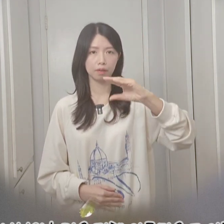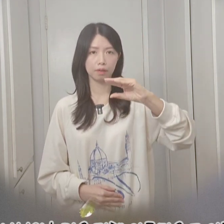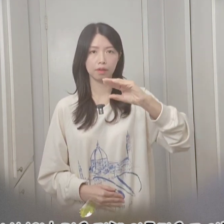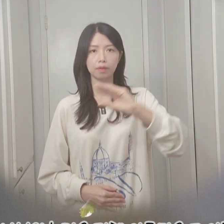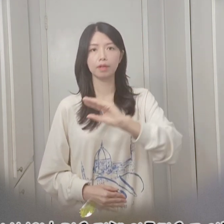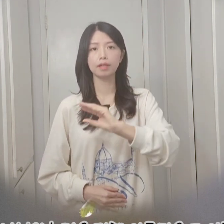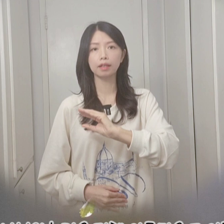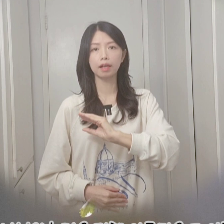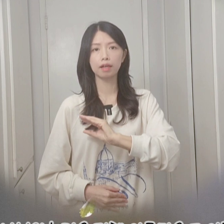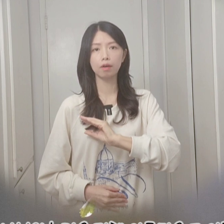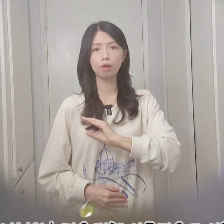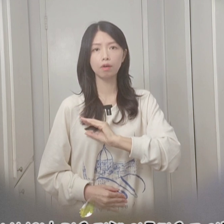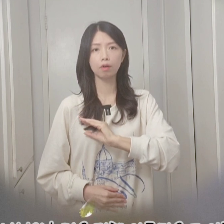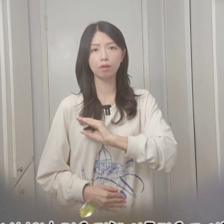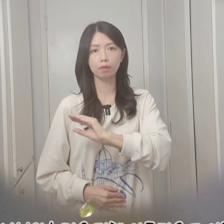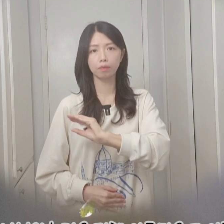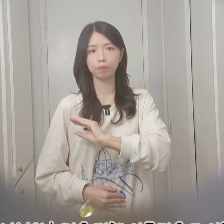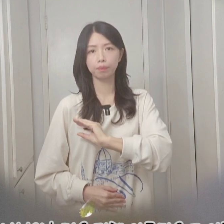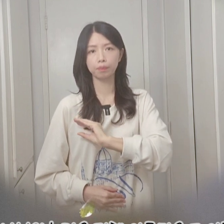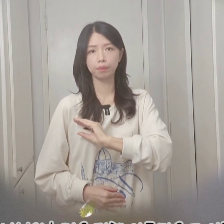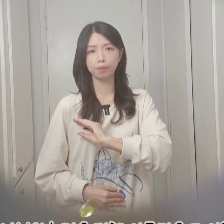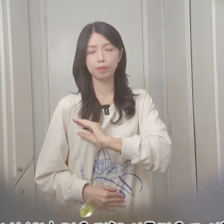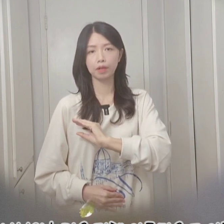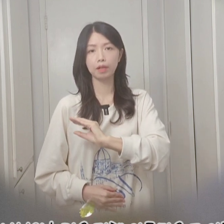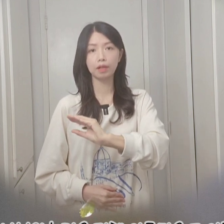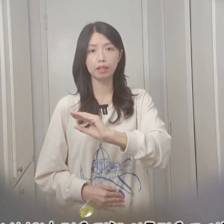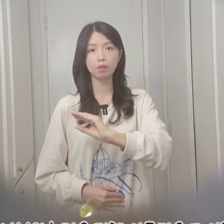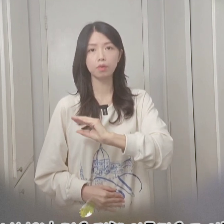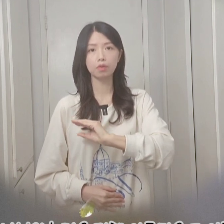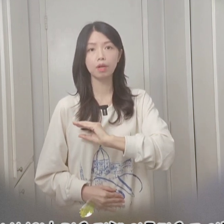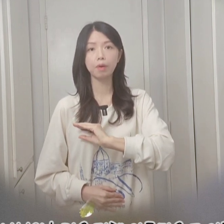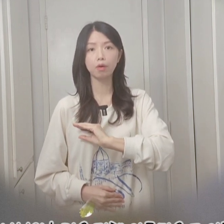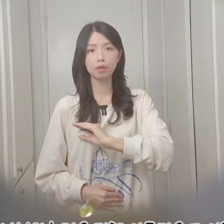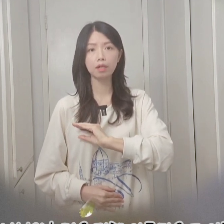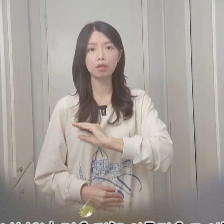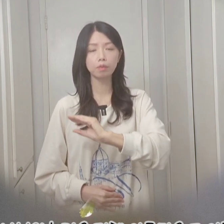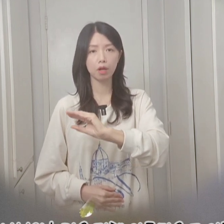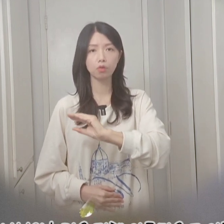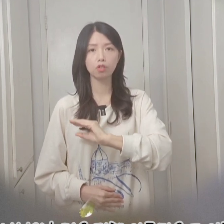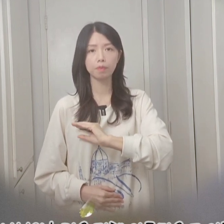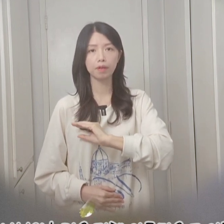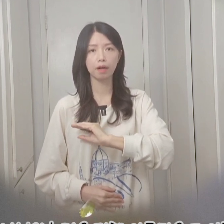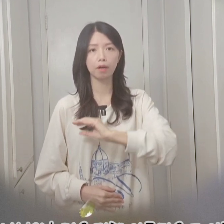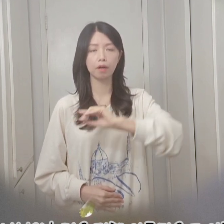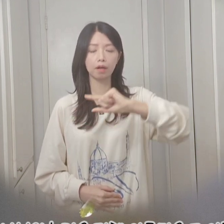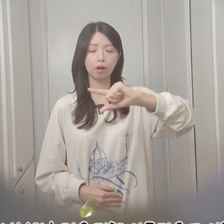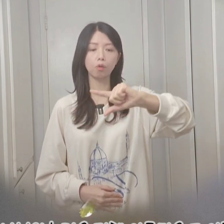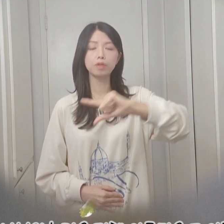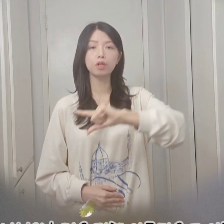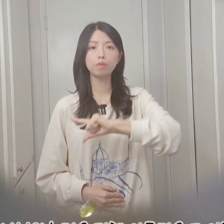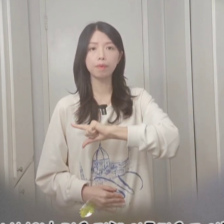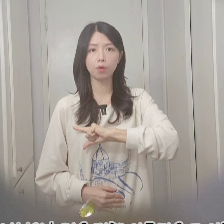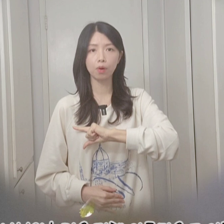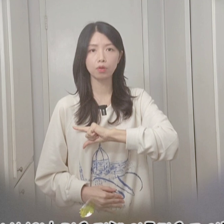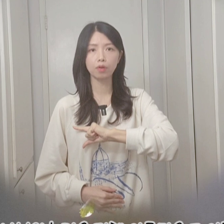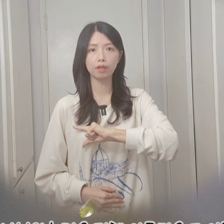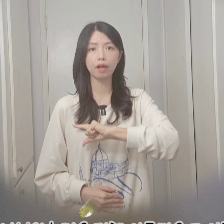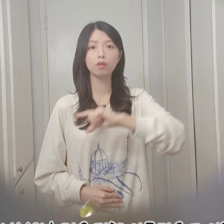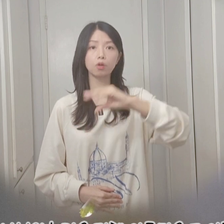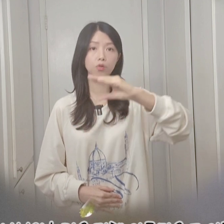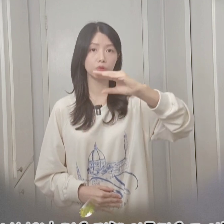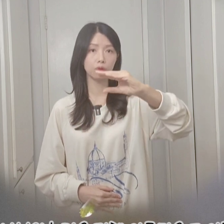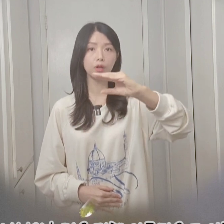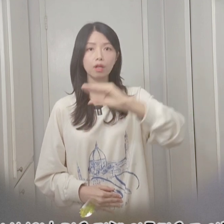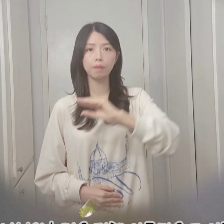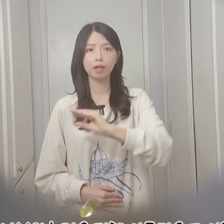수어는 이 상태에서 이 가슴 위치에 명찰처럼 대어주시면 돼요. 엄지검지만 이용하셔도